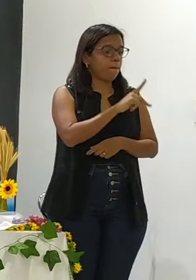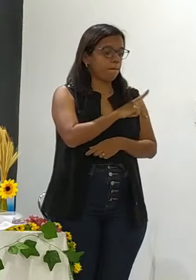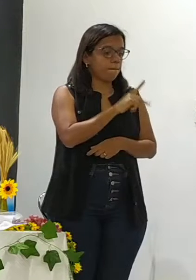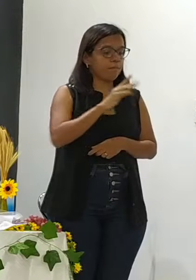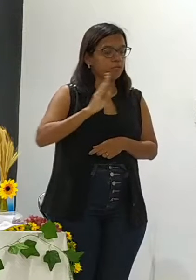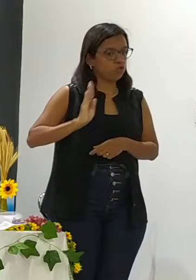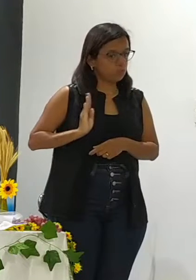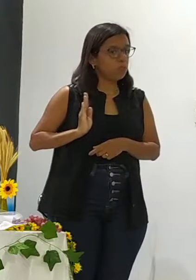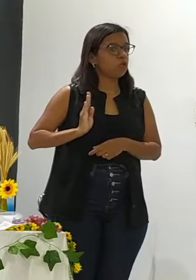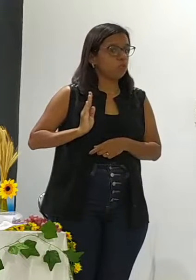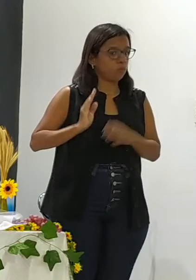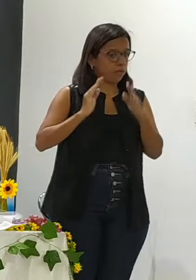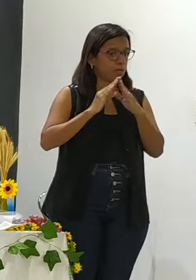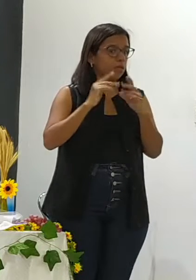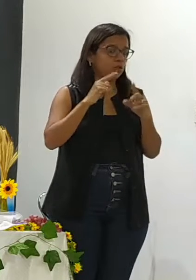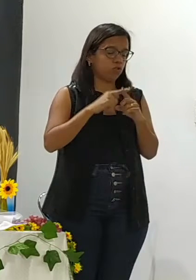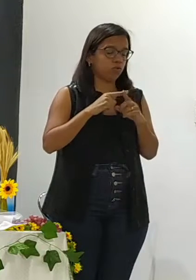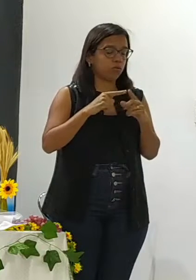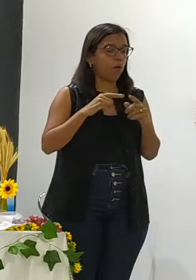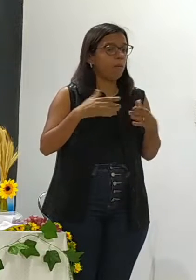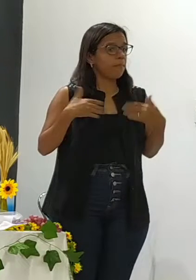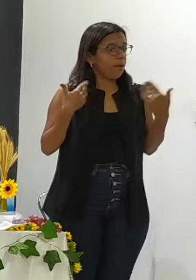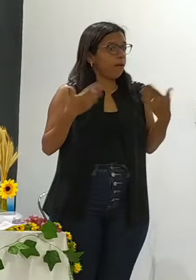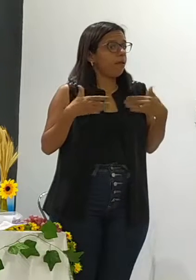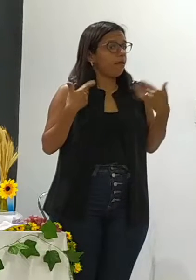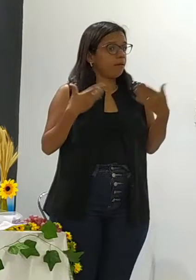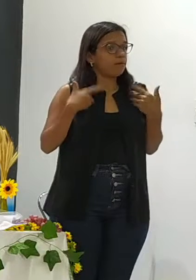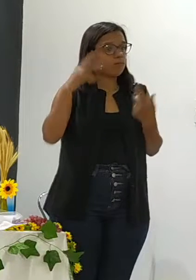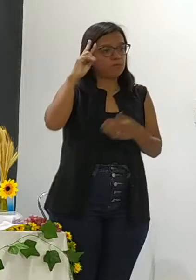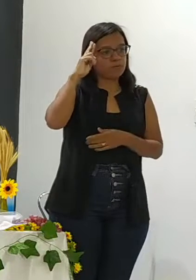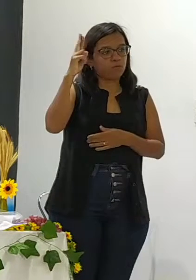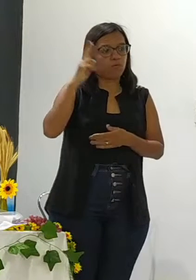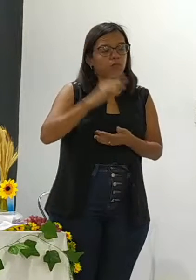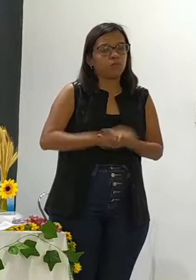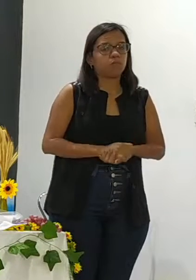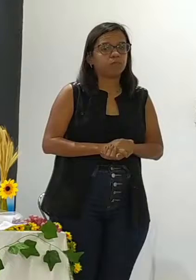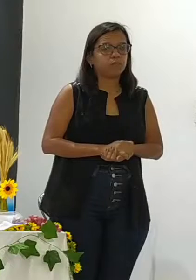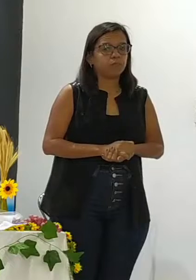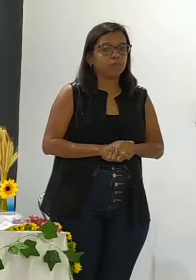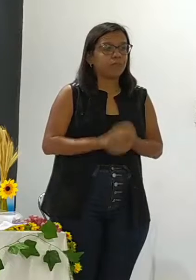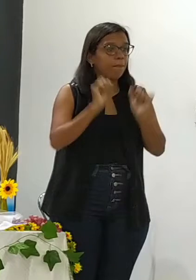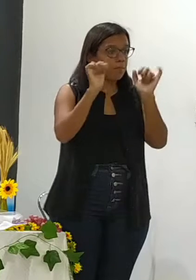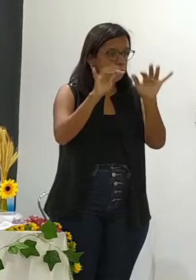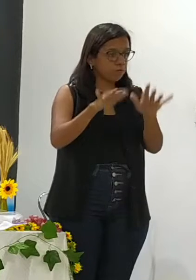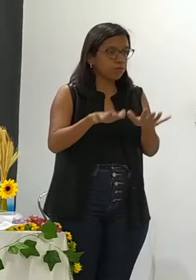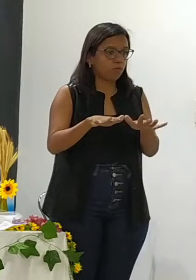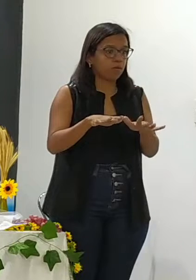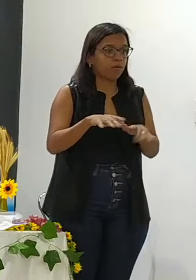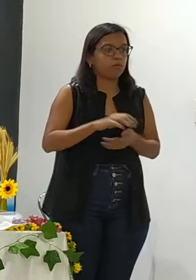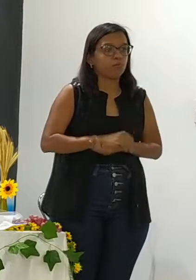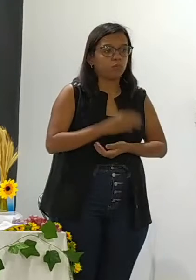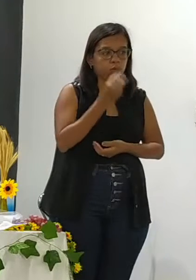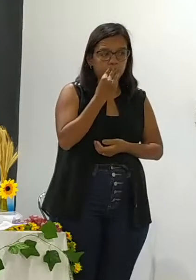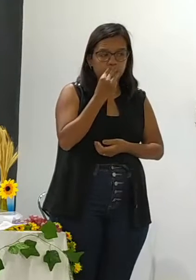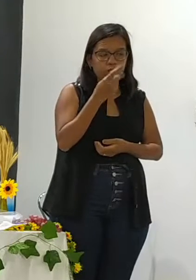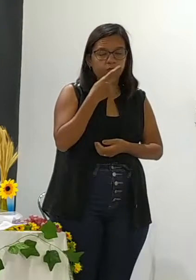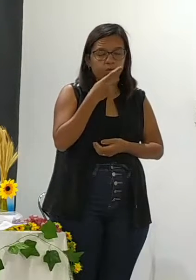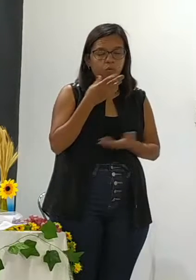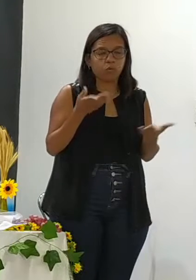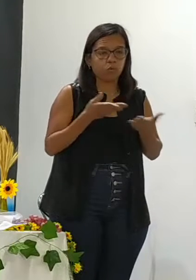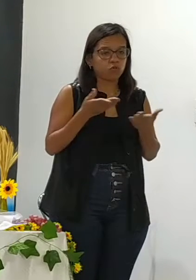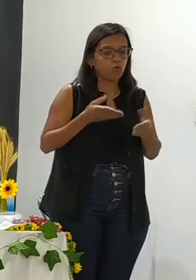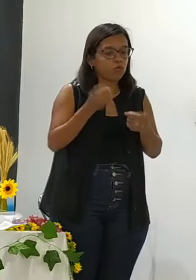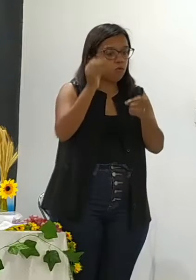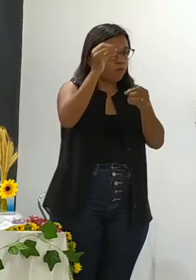meu coração, porque o presbítero Deus falou aqui sobre a questão da bênção, né? Quando